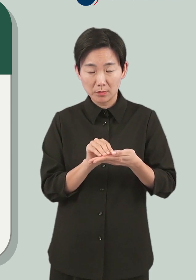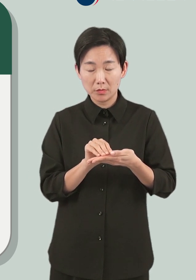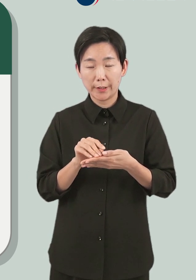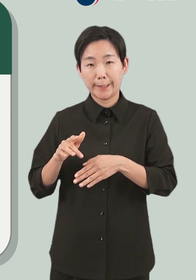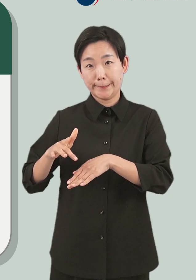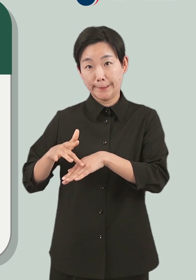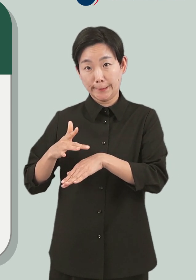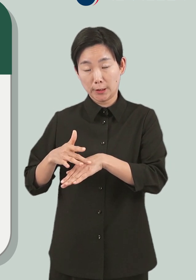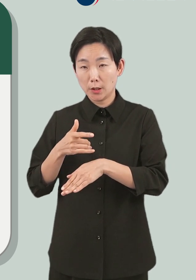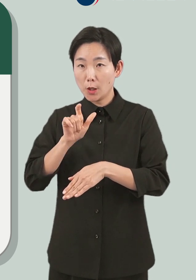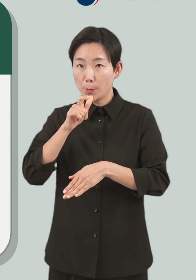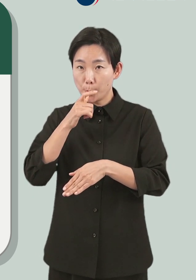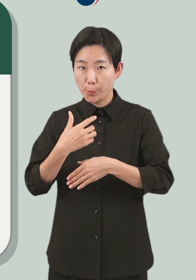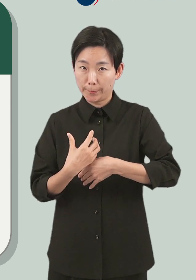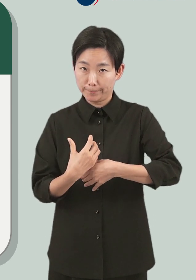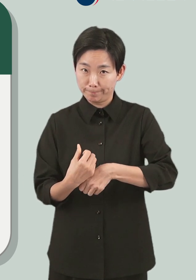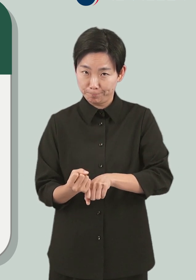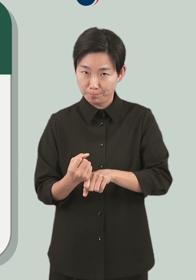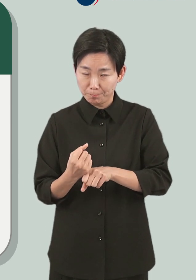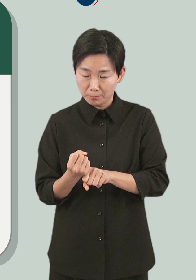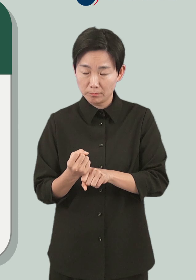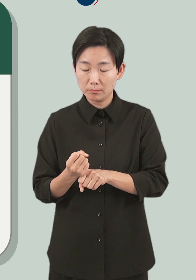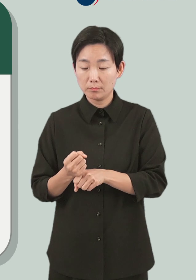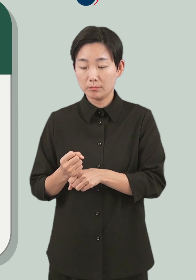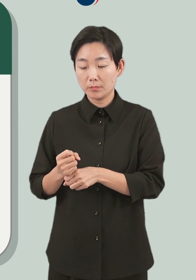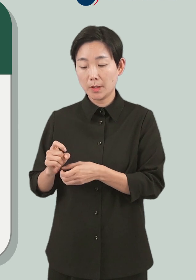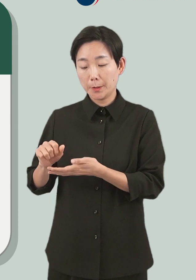부드러운 천으로 닦습니다.